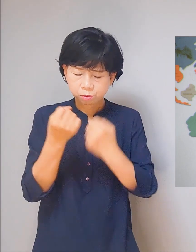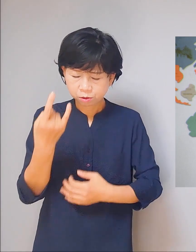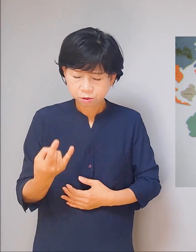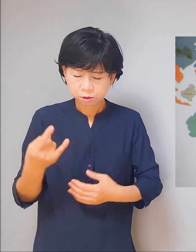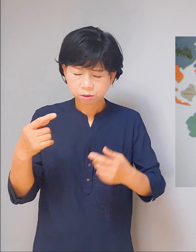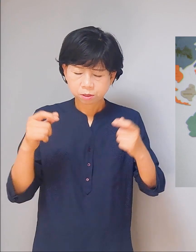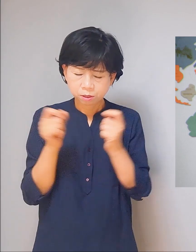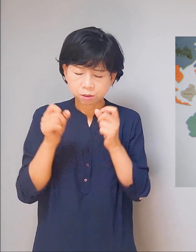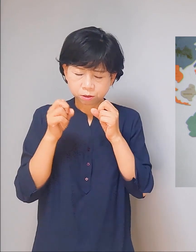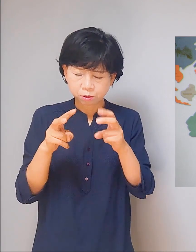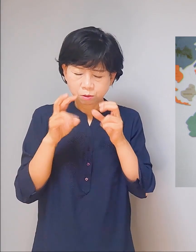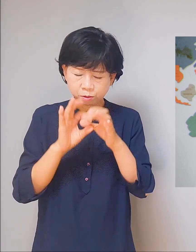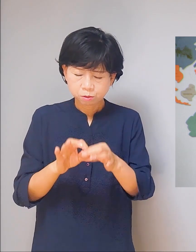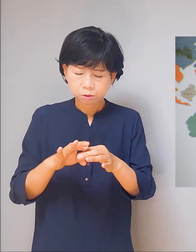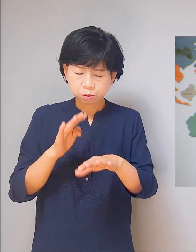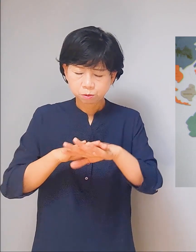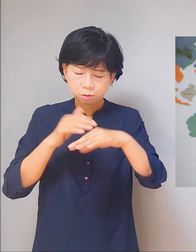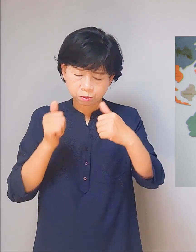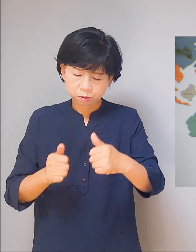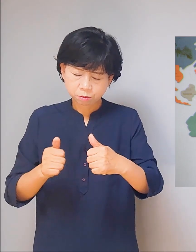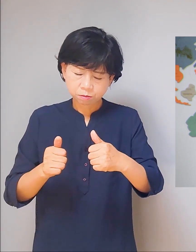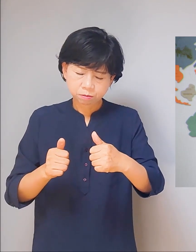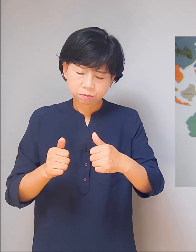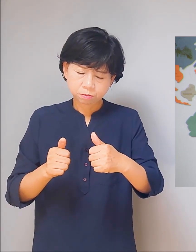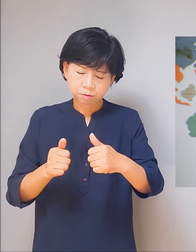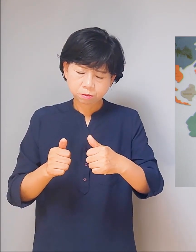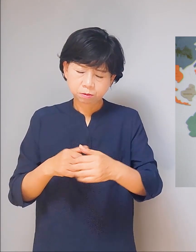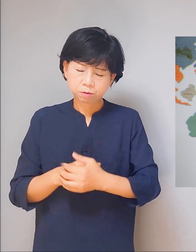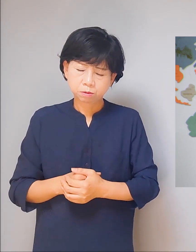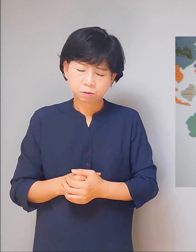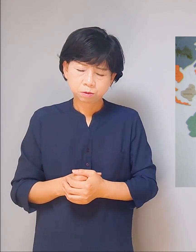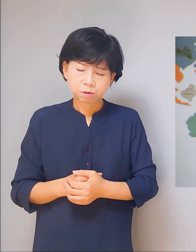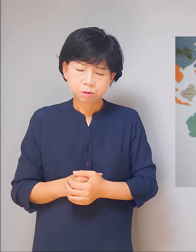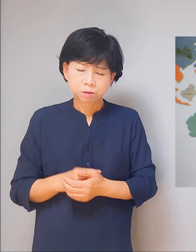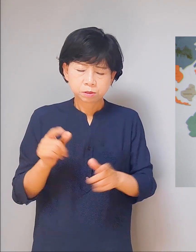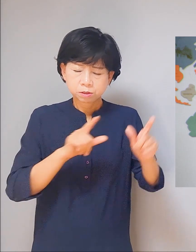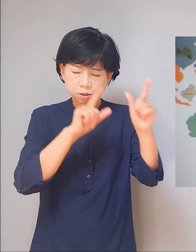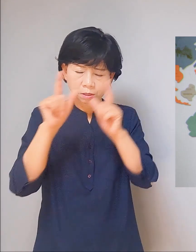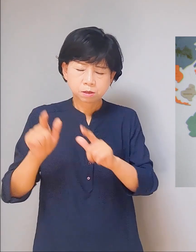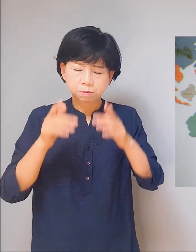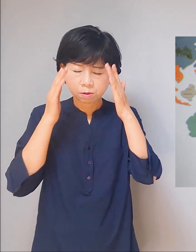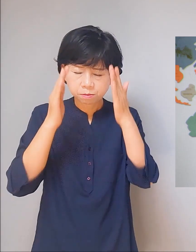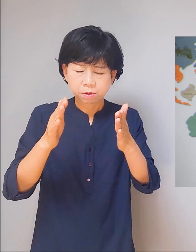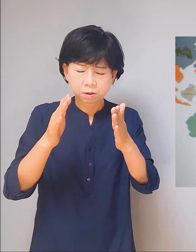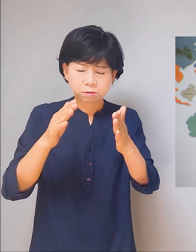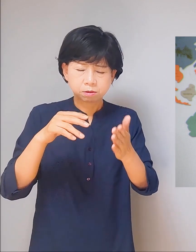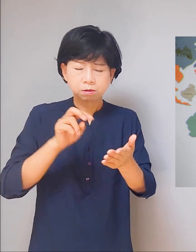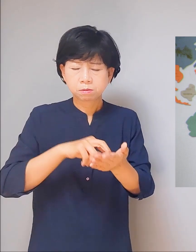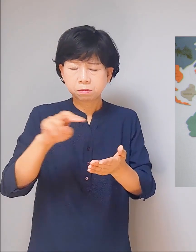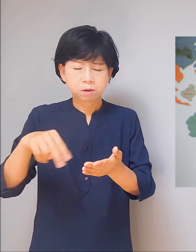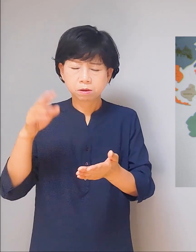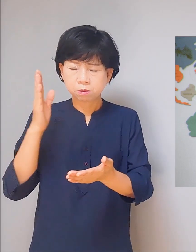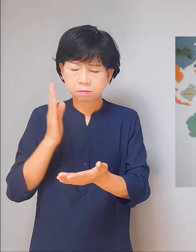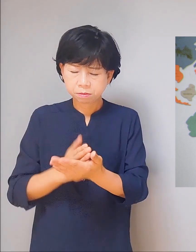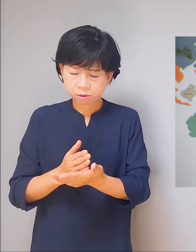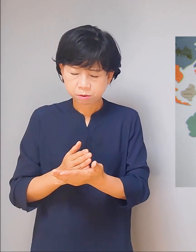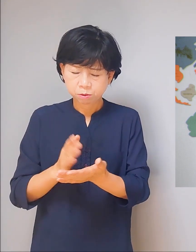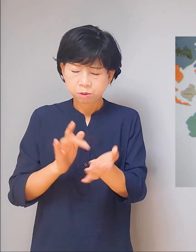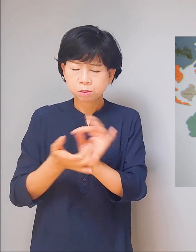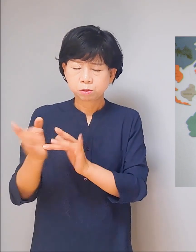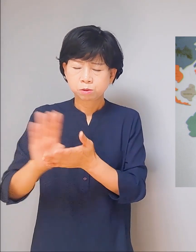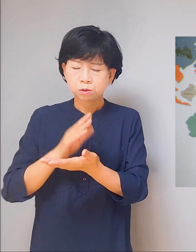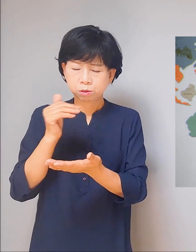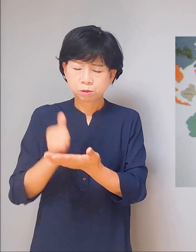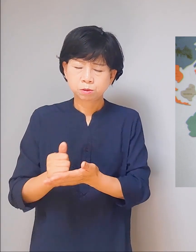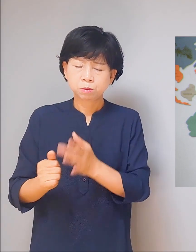도전받게 하시고 그들의 인생의 향방이 갈 바를 몰라 혼란스러운 인생이 되지 않게 하여 주시며 오히려 예수 그리스도